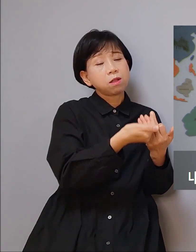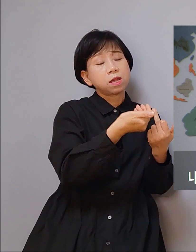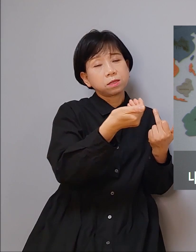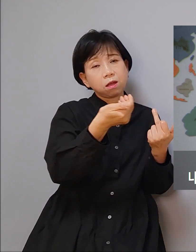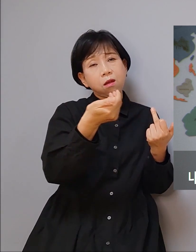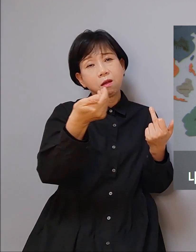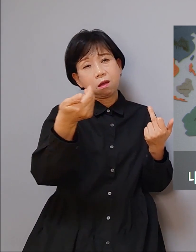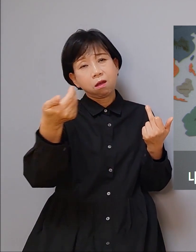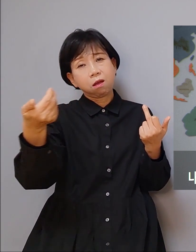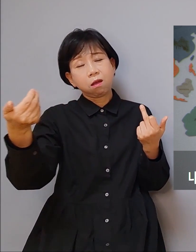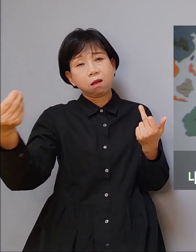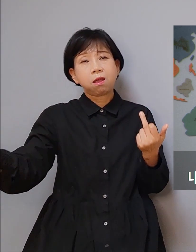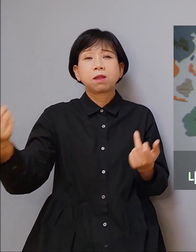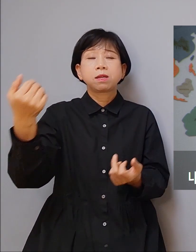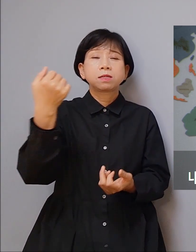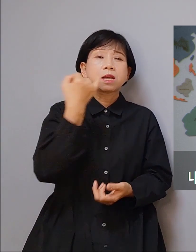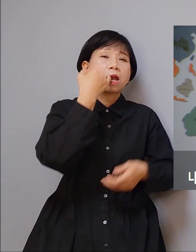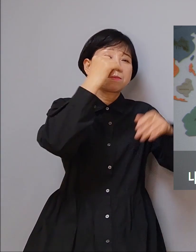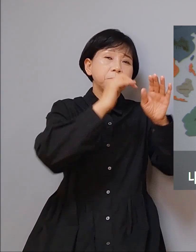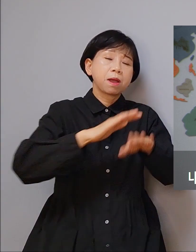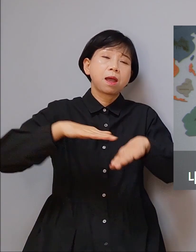언덕을 떠나서